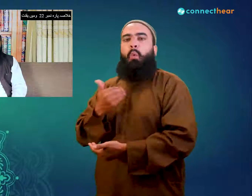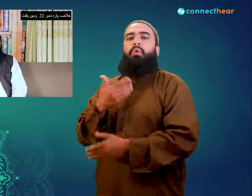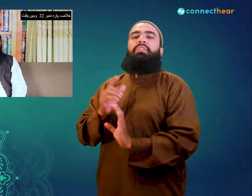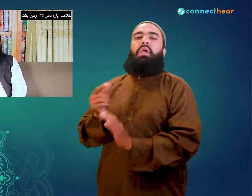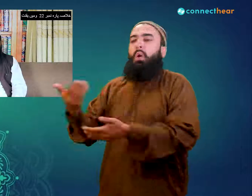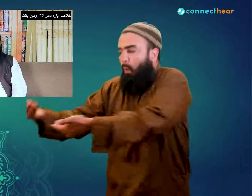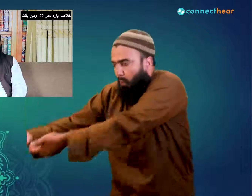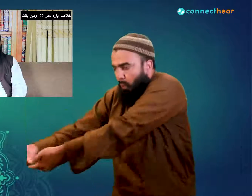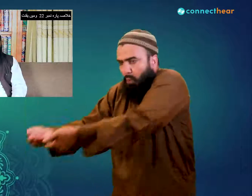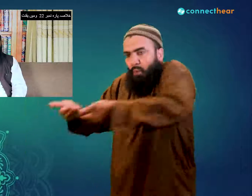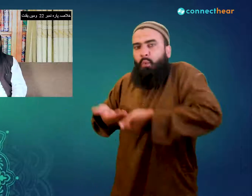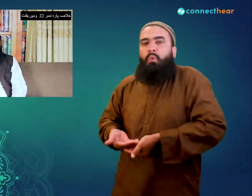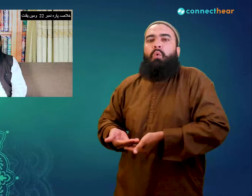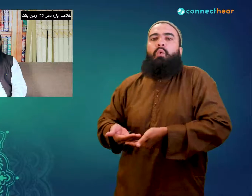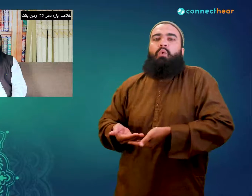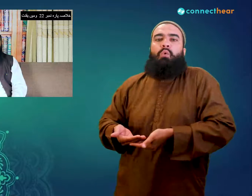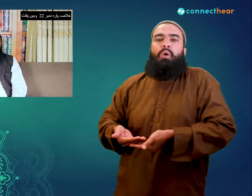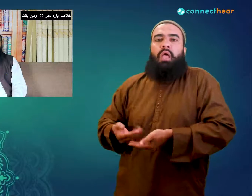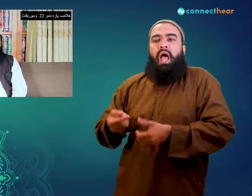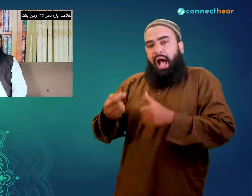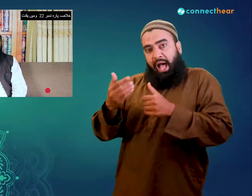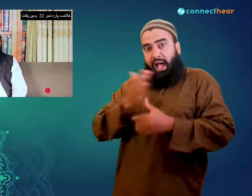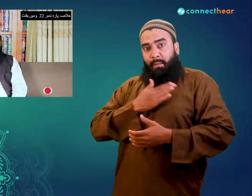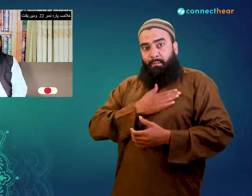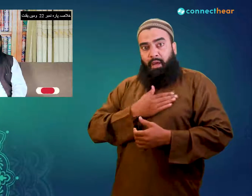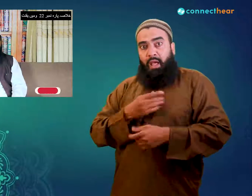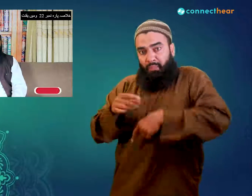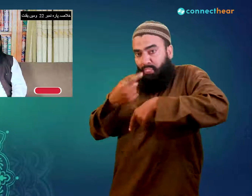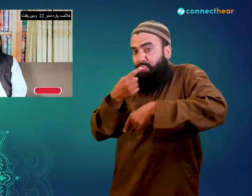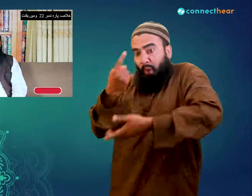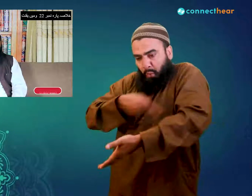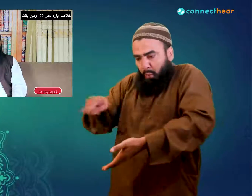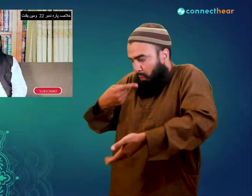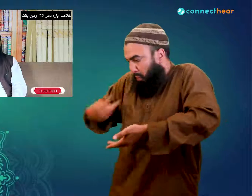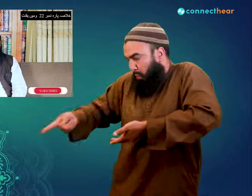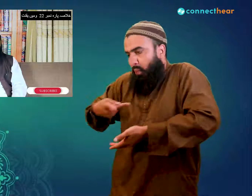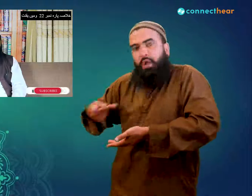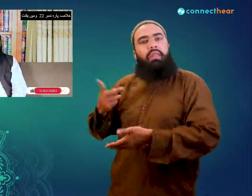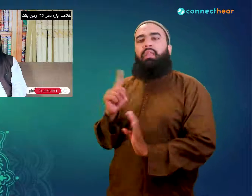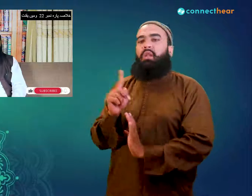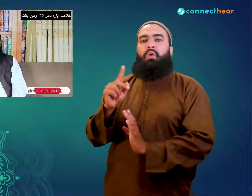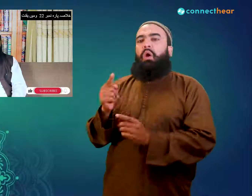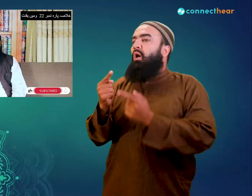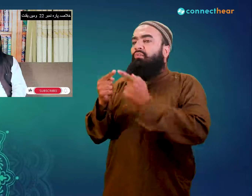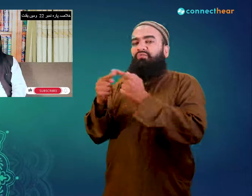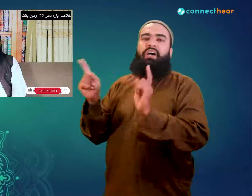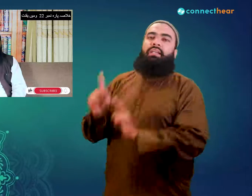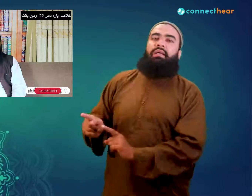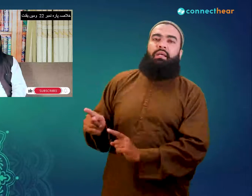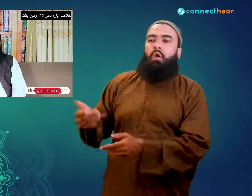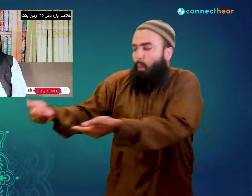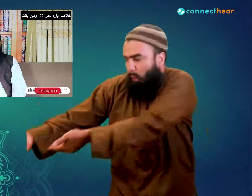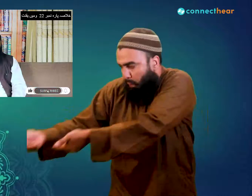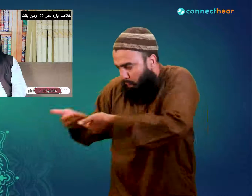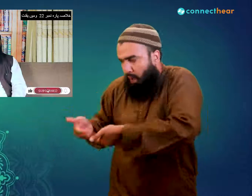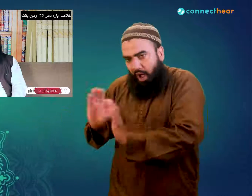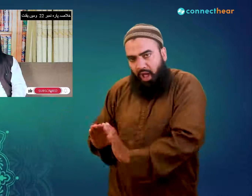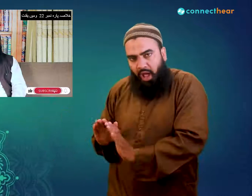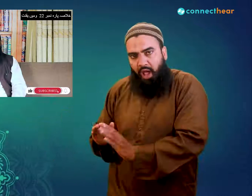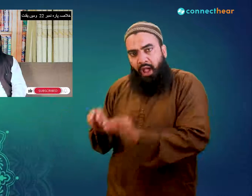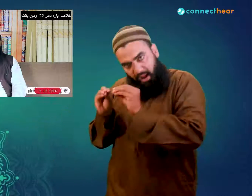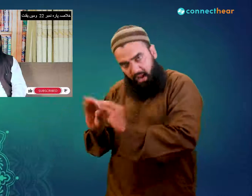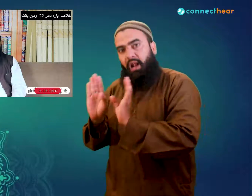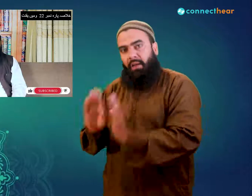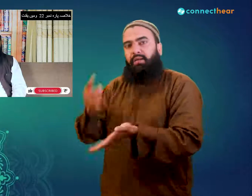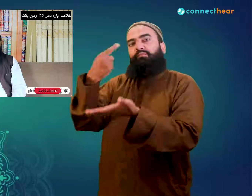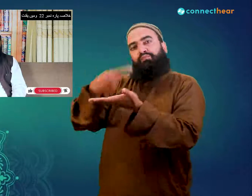اور اسلام نے اس رسم کو ختم کیا اور فرمایا کہ آپ صلی اللہ علیہ وسلم کے ذریعے سے اس کو